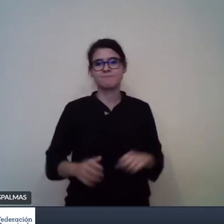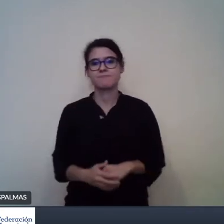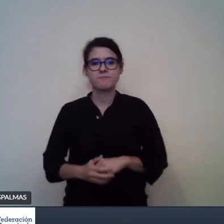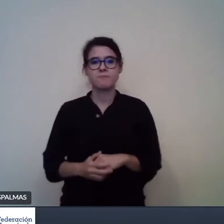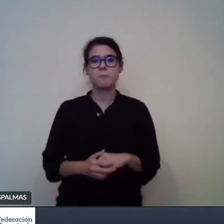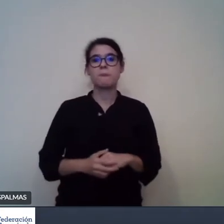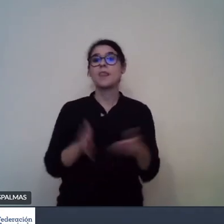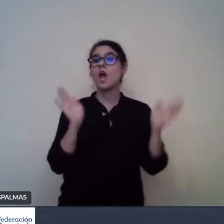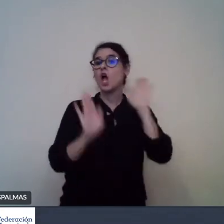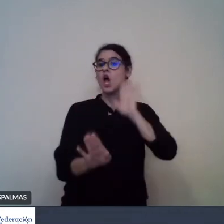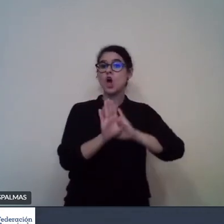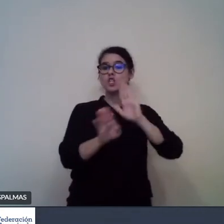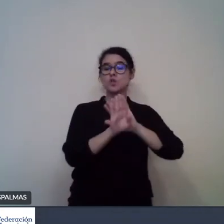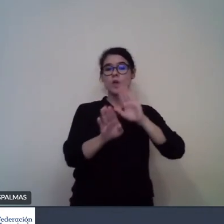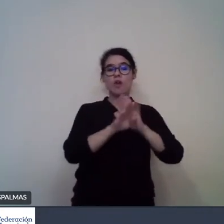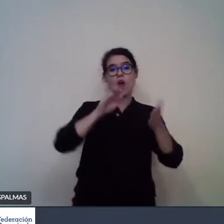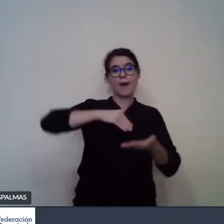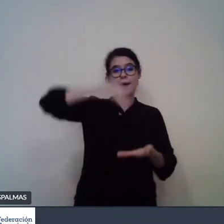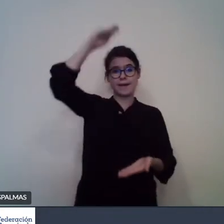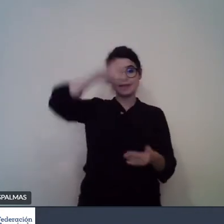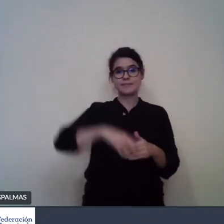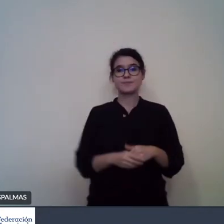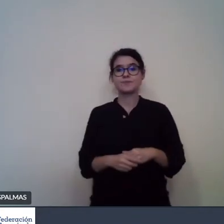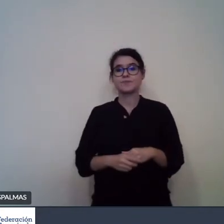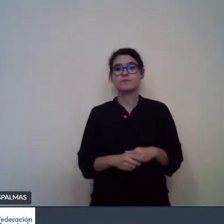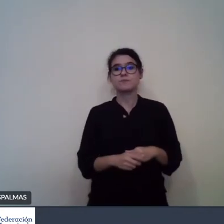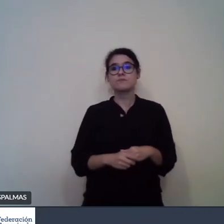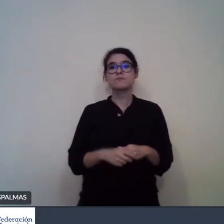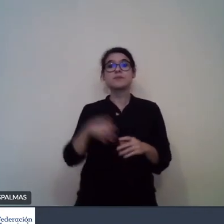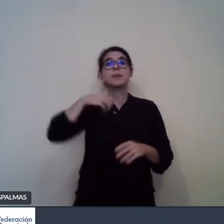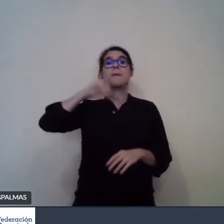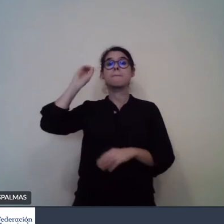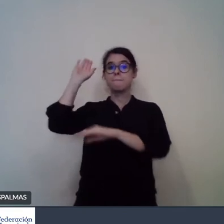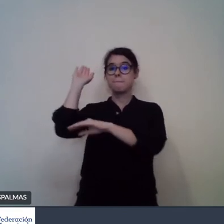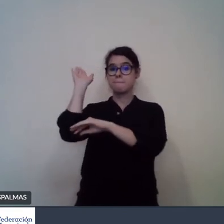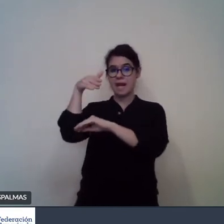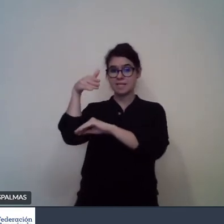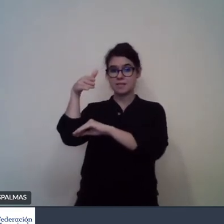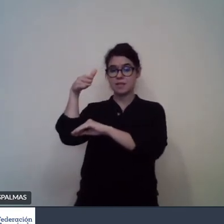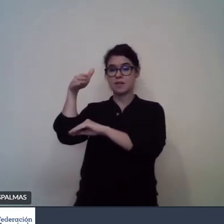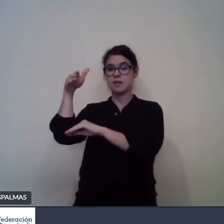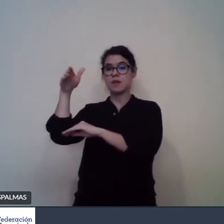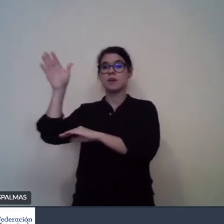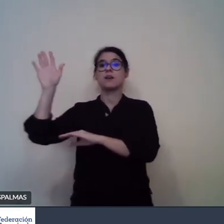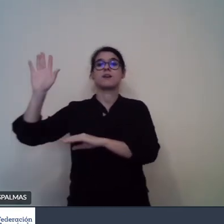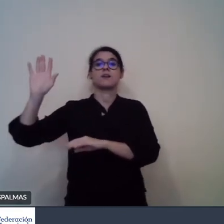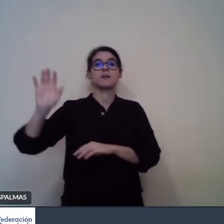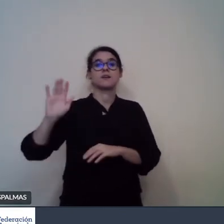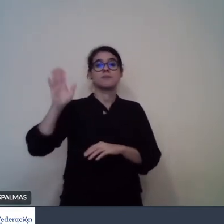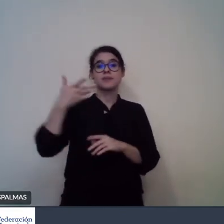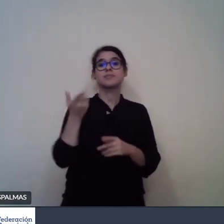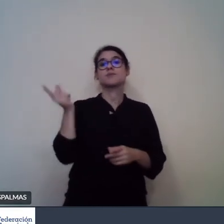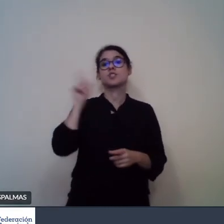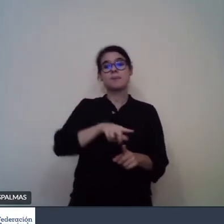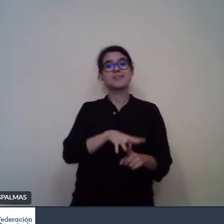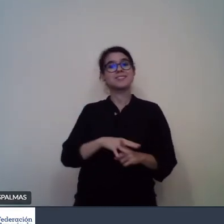Continuación de grande. Ahí estaría el pase. Pero también existe la opción de tirador en la contraria.